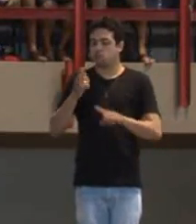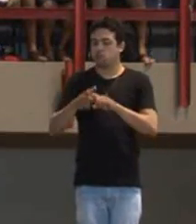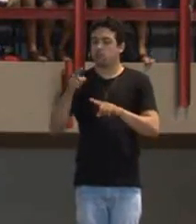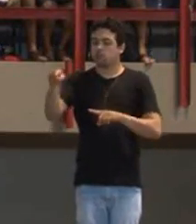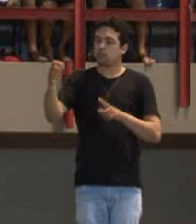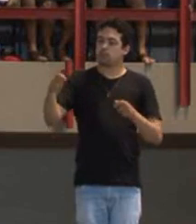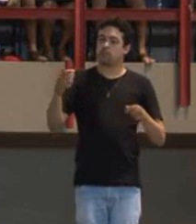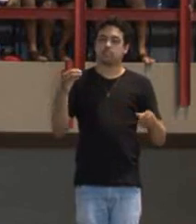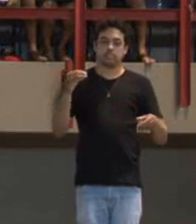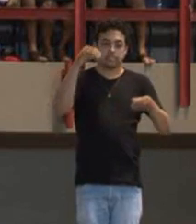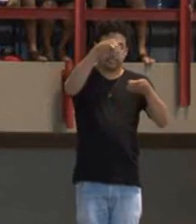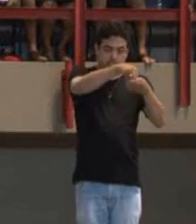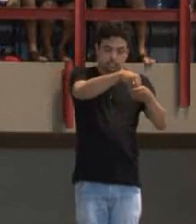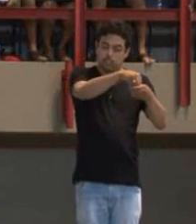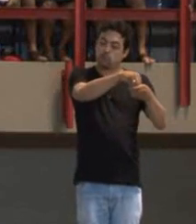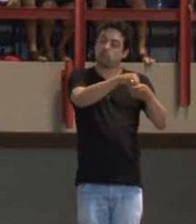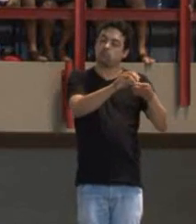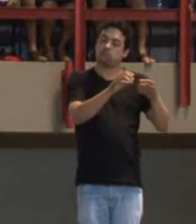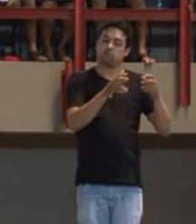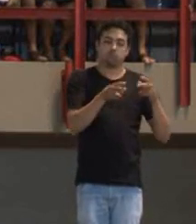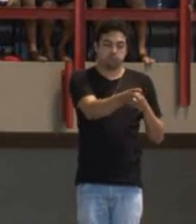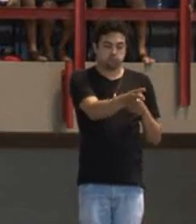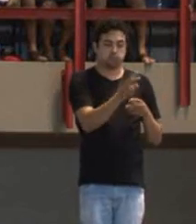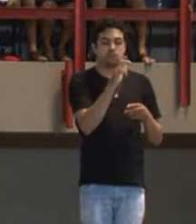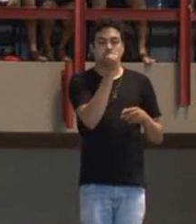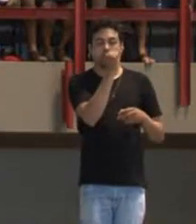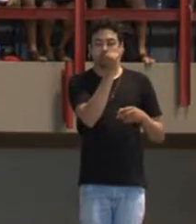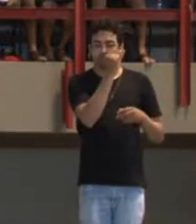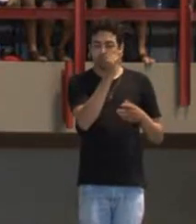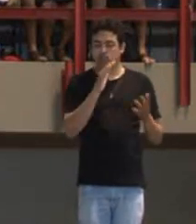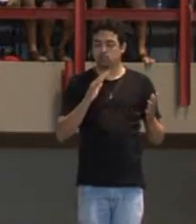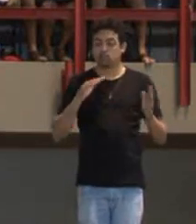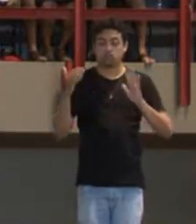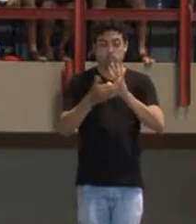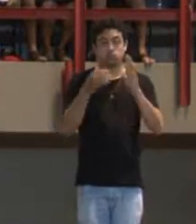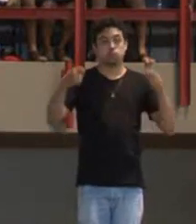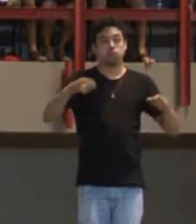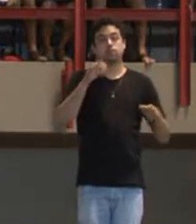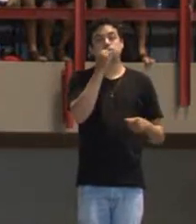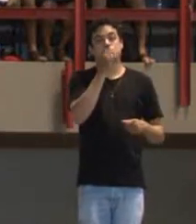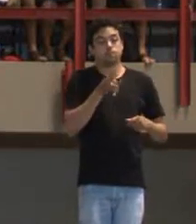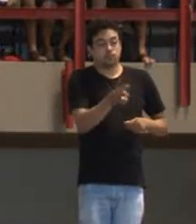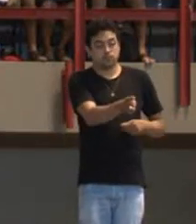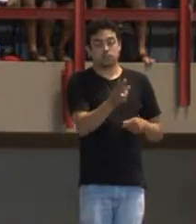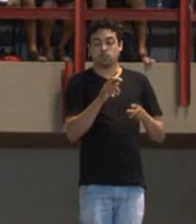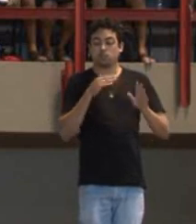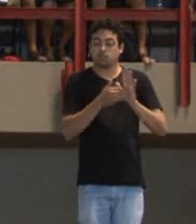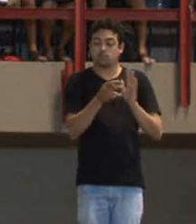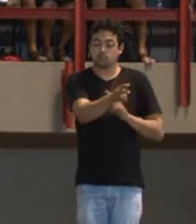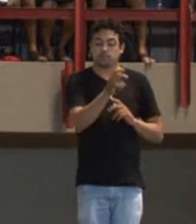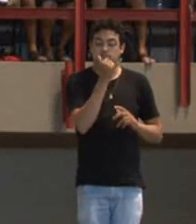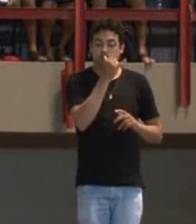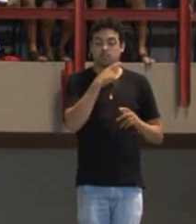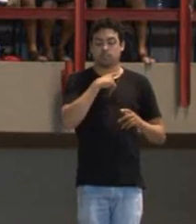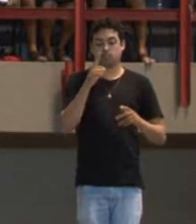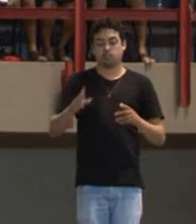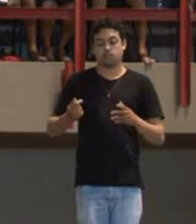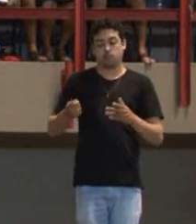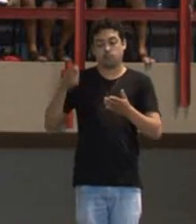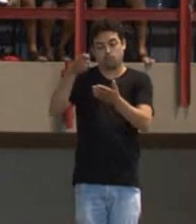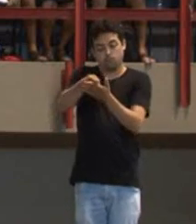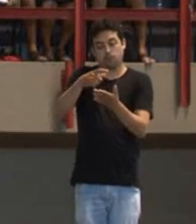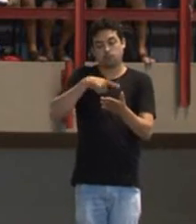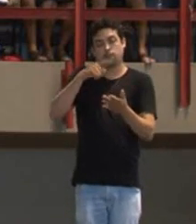ter que funcionar. E tudo para funcionar precisa de energia. E toda energia tem um preço. Então você paga